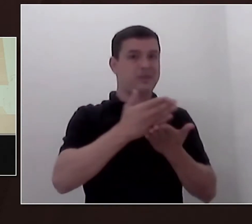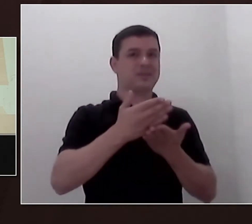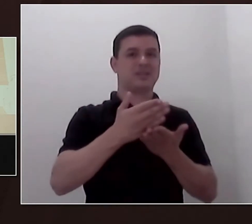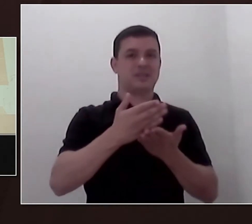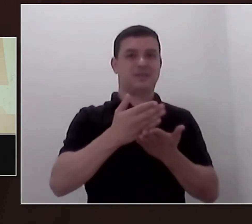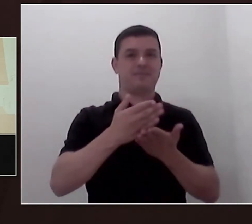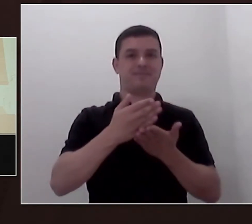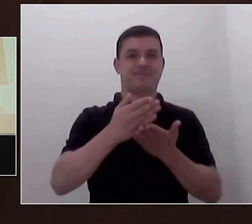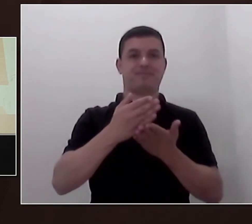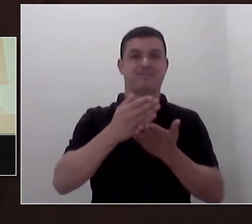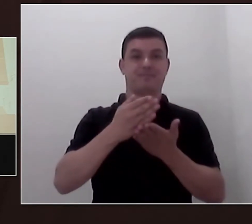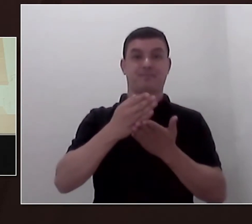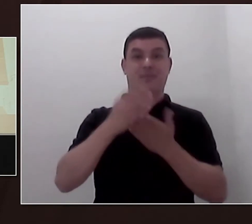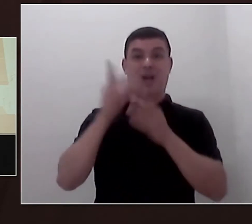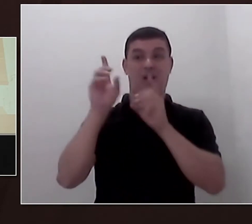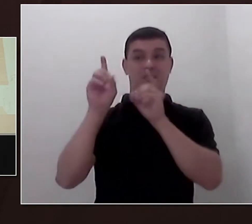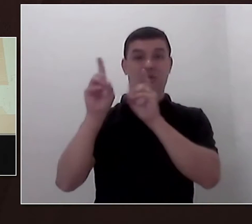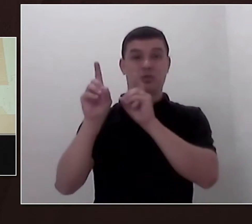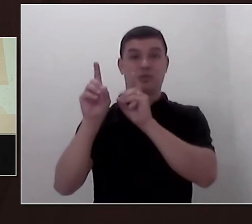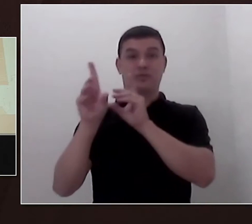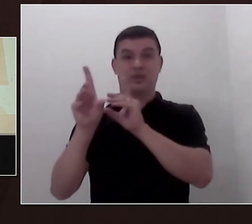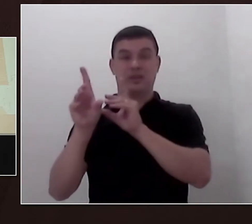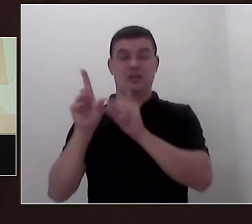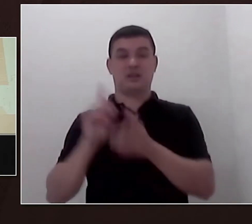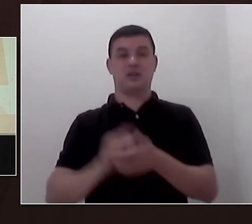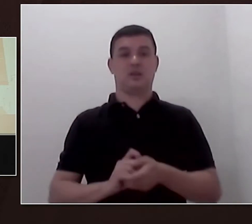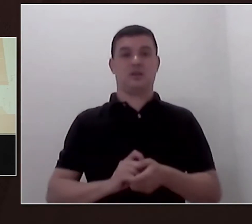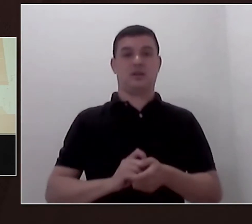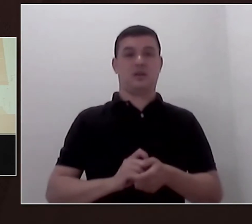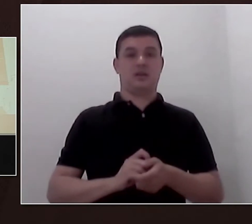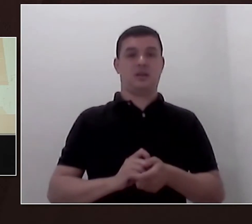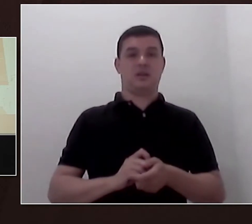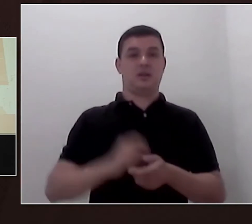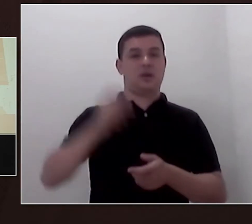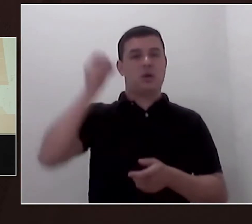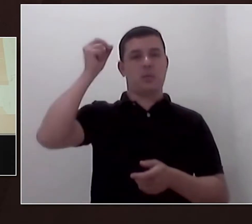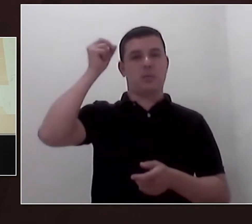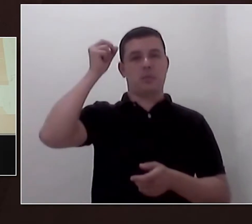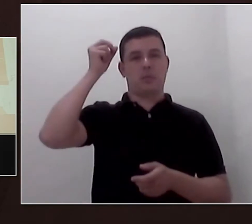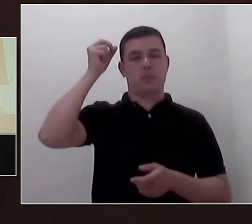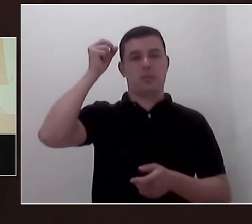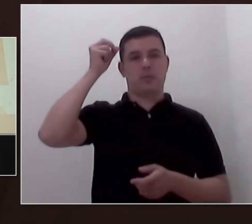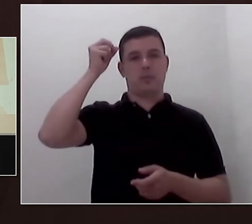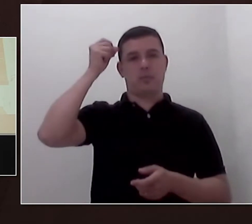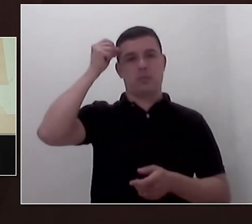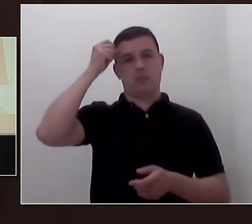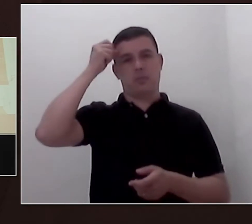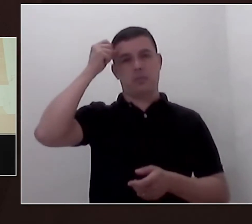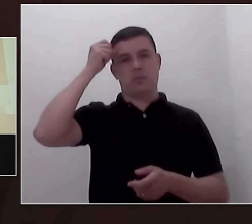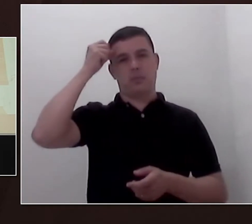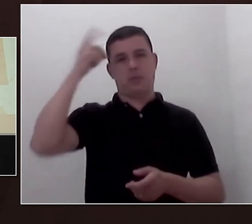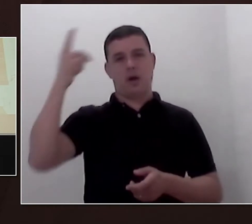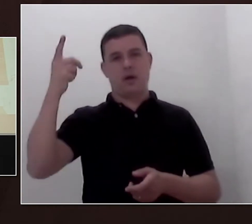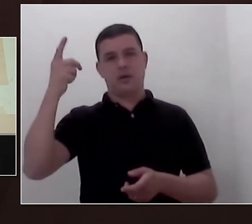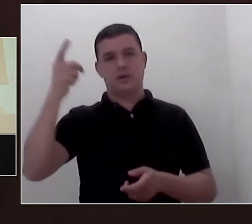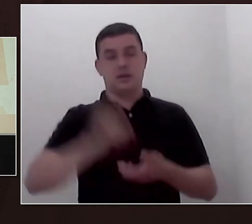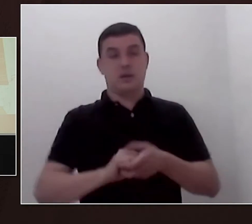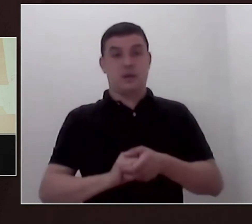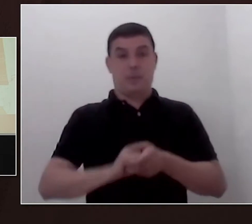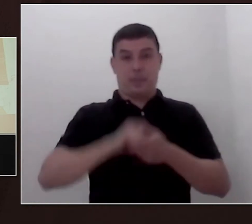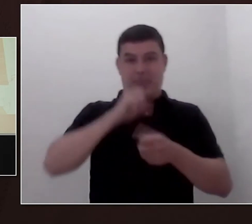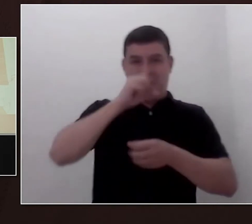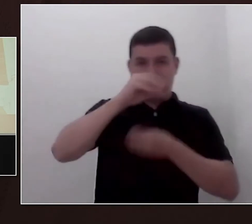filosofia oriental. Imagina essas coisas misturadas ao gnosticismo que exalta o